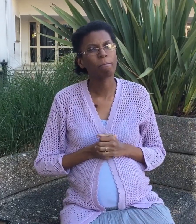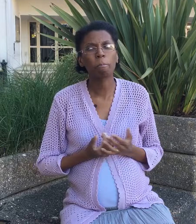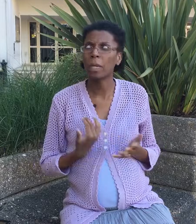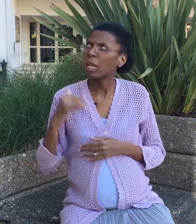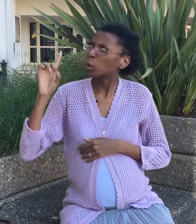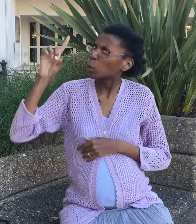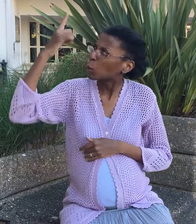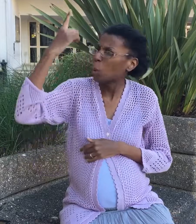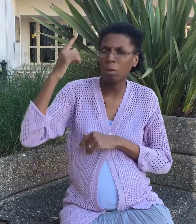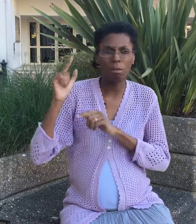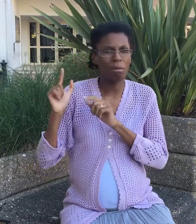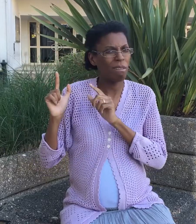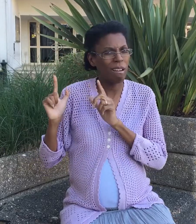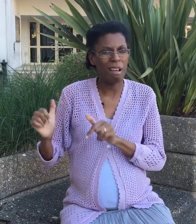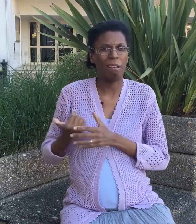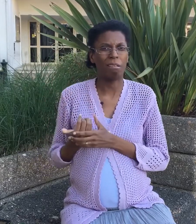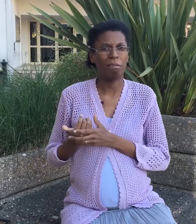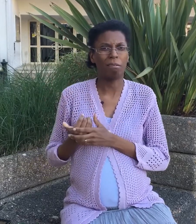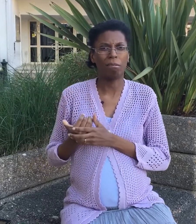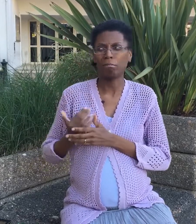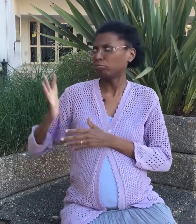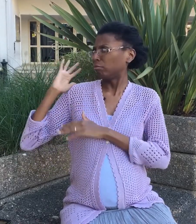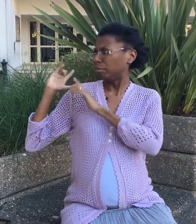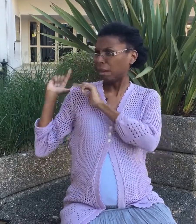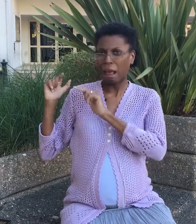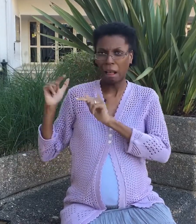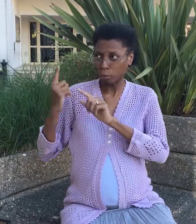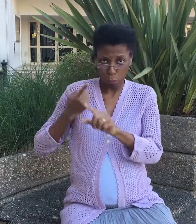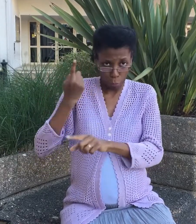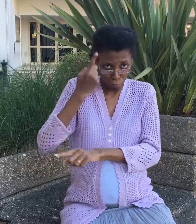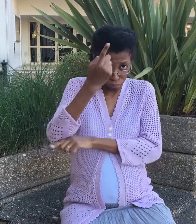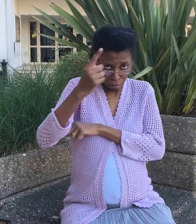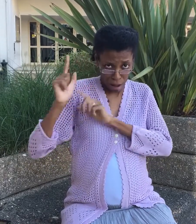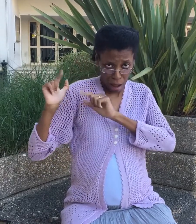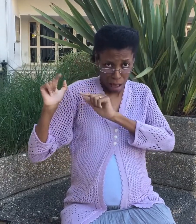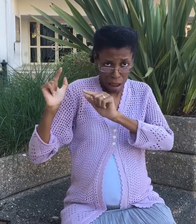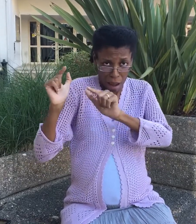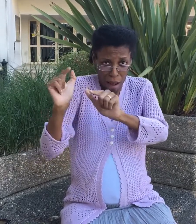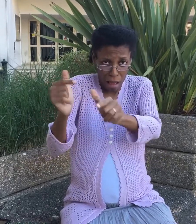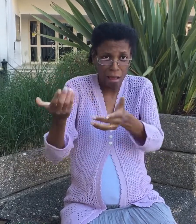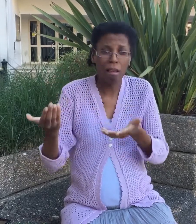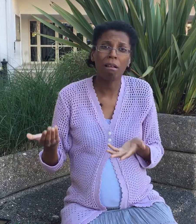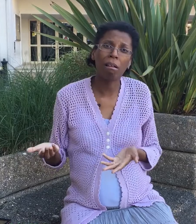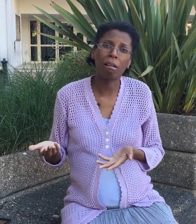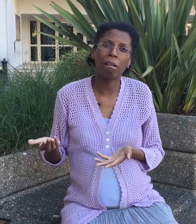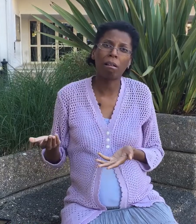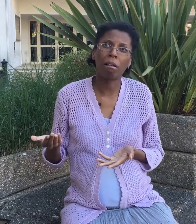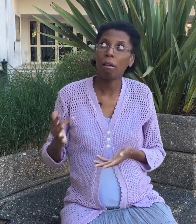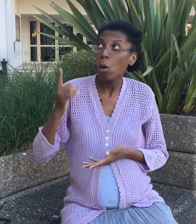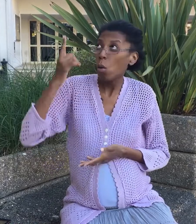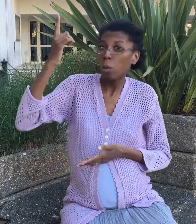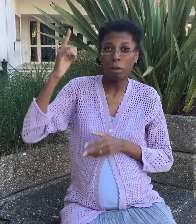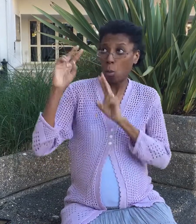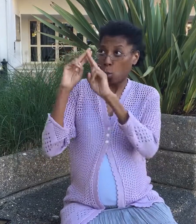Gardons la confiance et l'espérance dans un Dieu qui est et qui